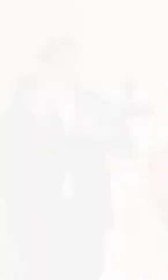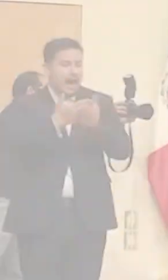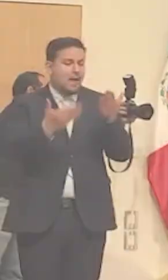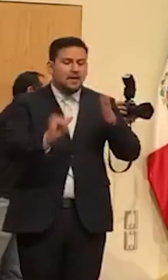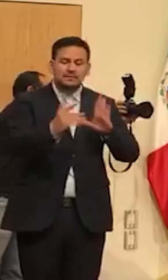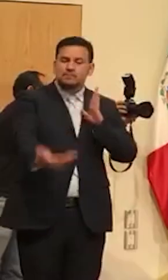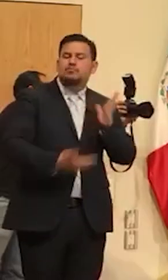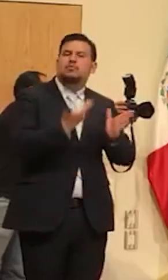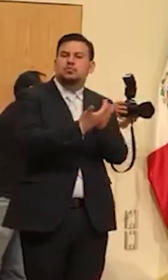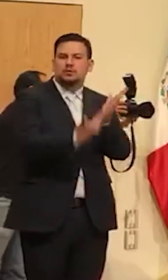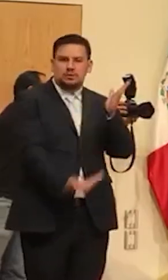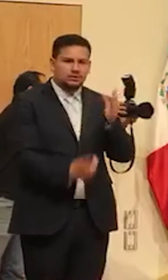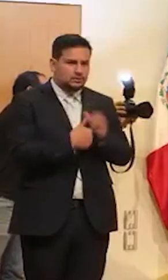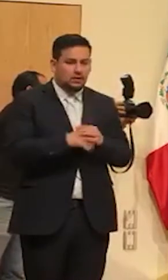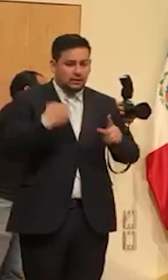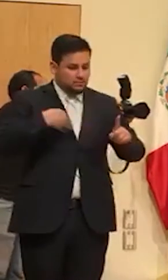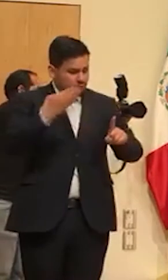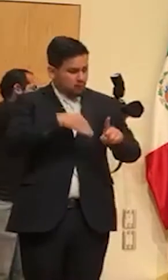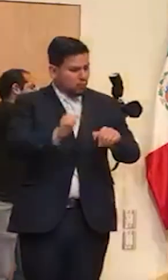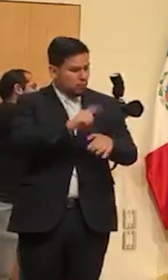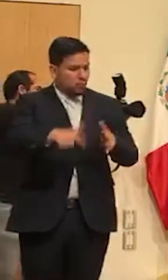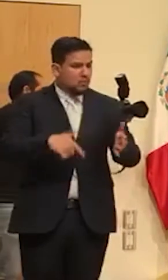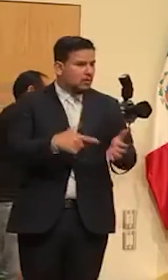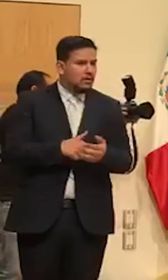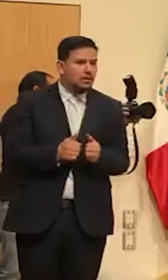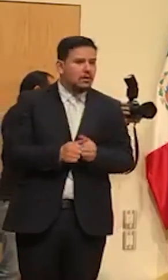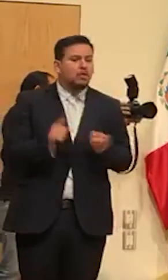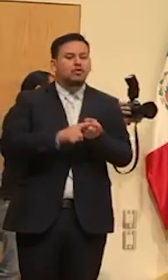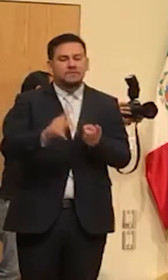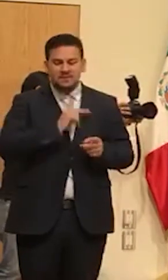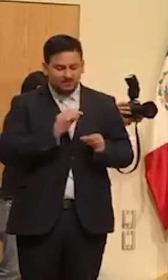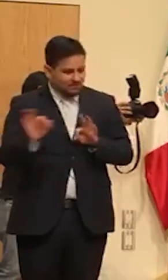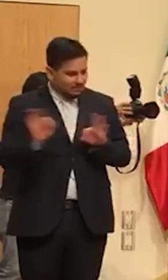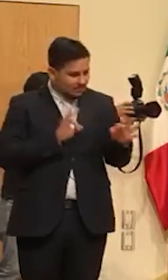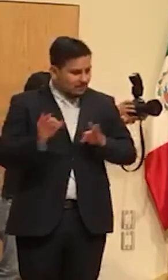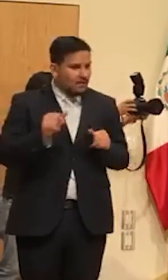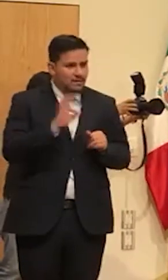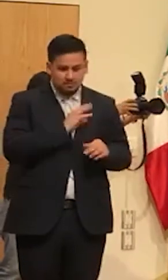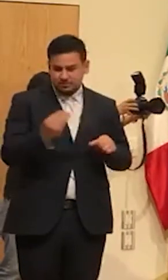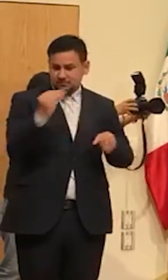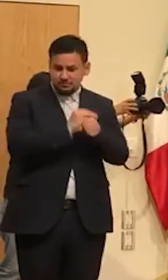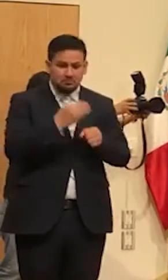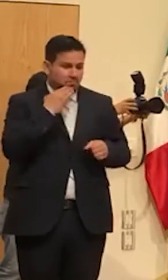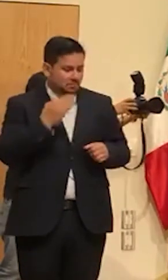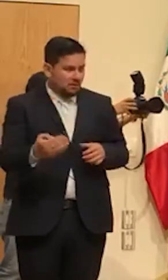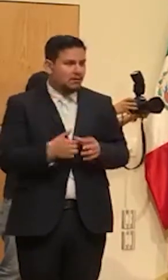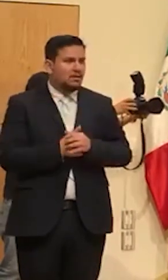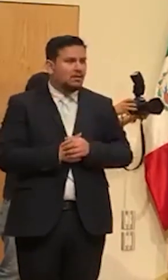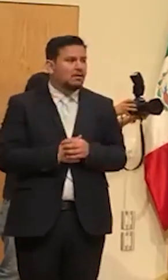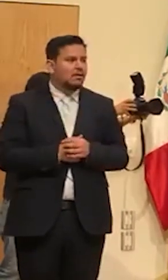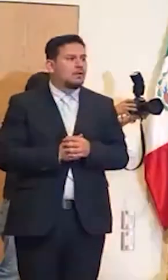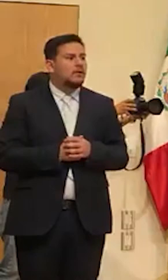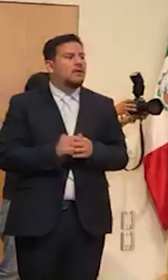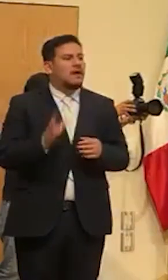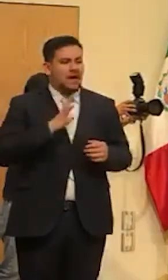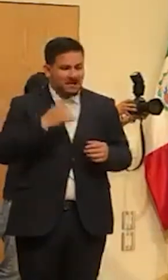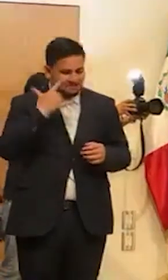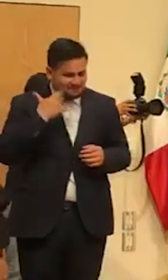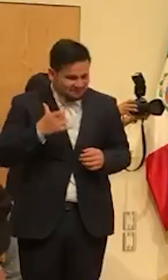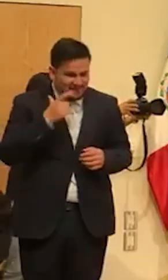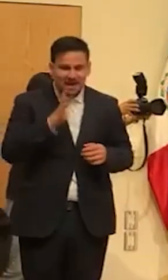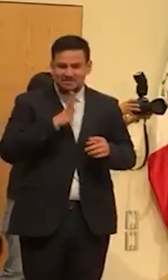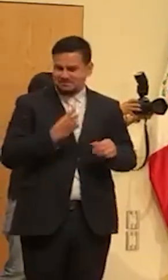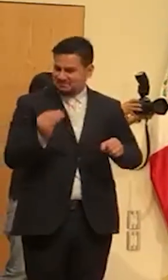coalición. Siempre buscaré estar en el lugar donde mi trabajo pueda aportar algo, donde haya retos que